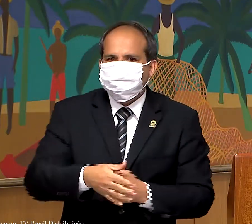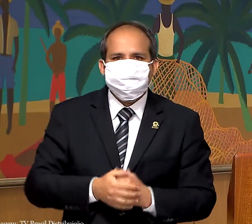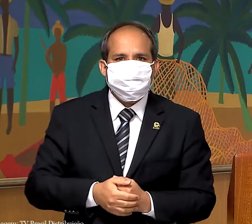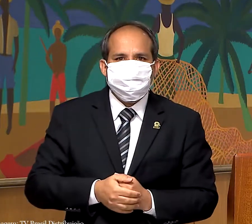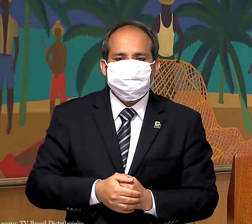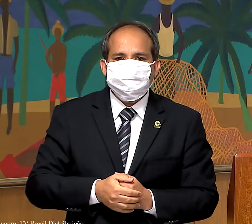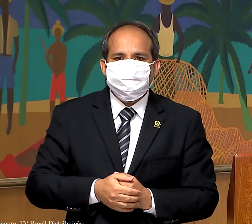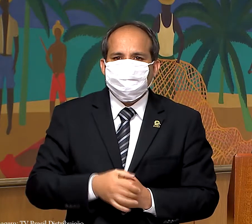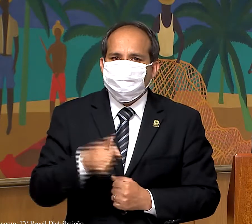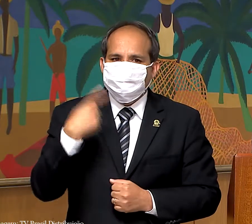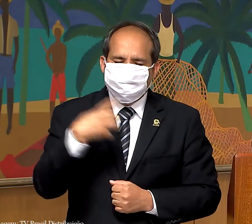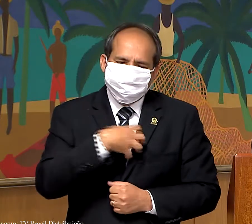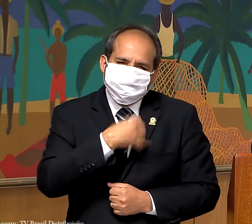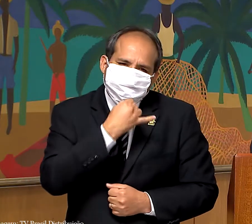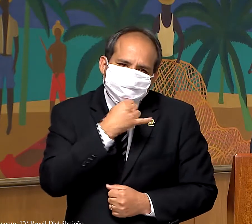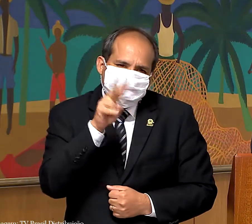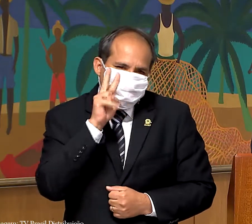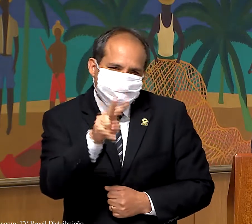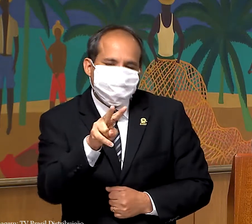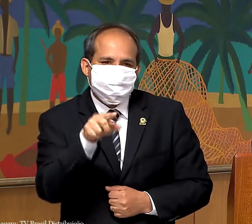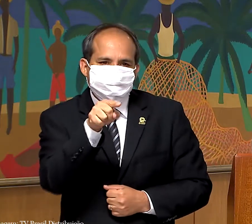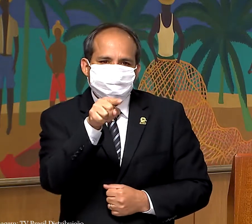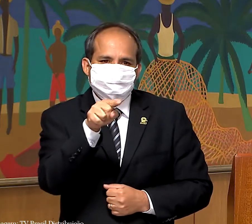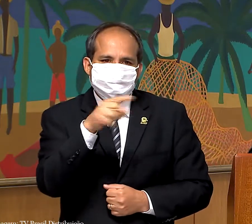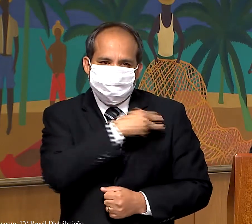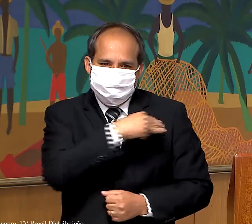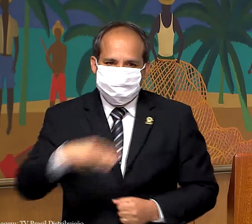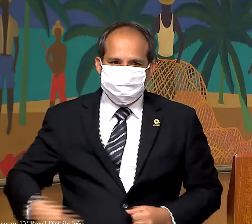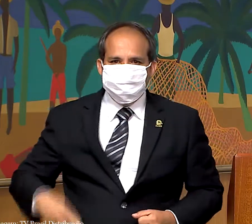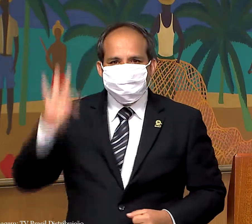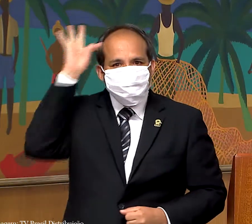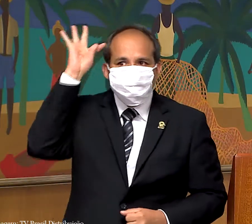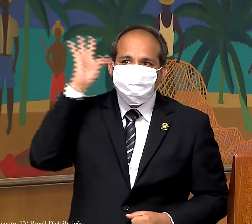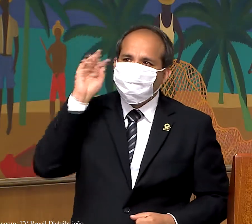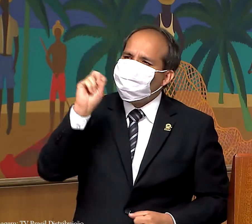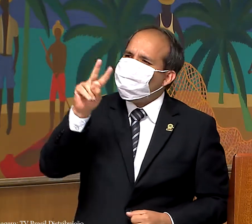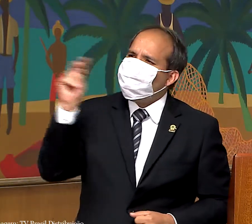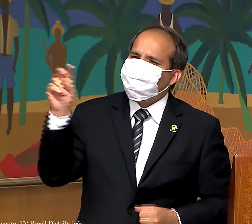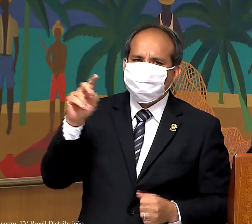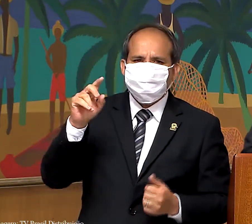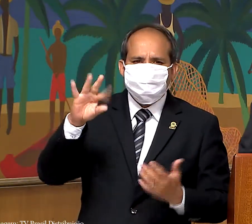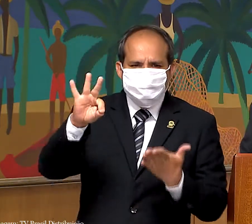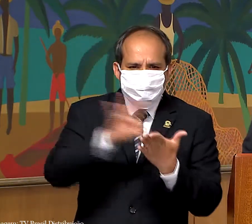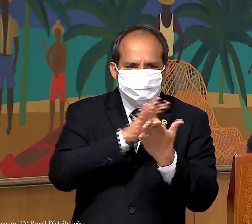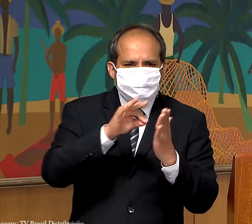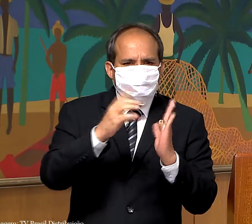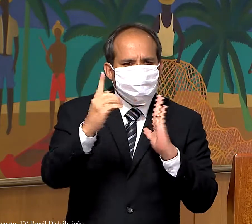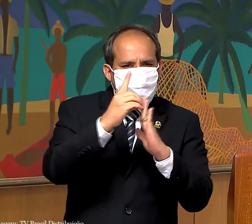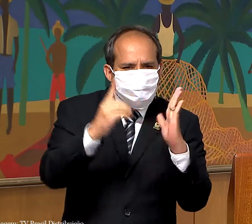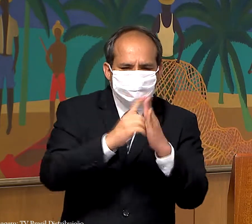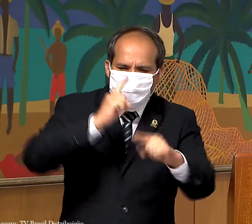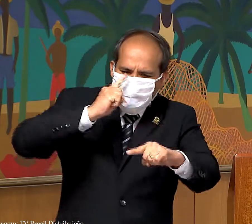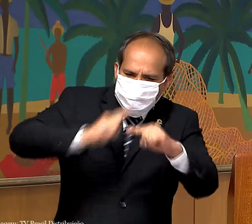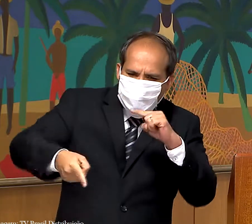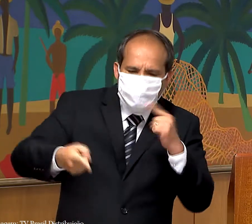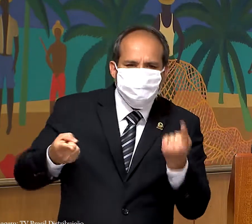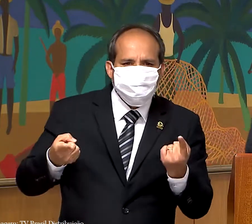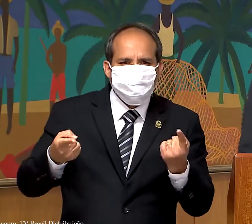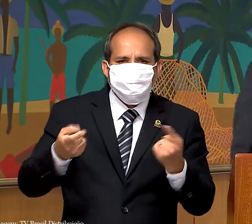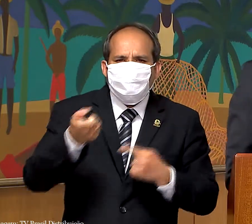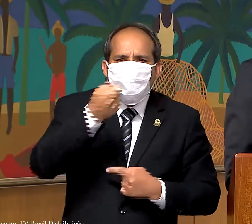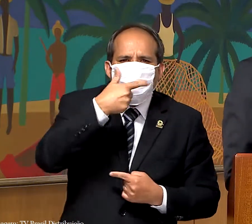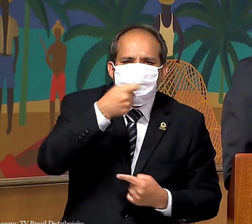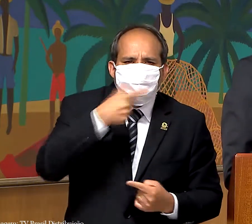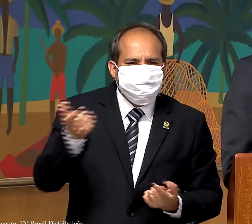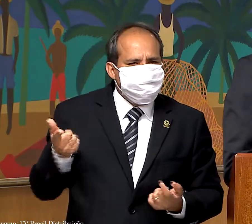fica triste, prezada Tereza Cristina, quando a gente vê pessoas dando decreto proibindo determinado